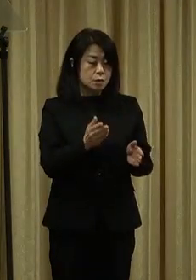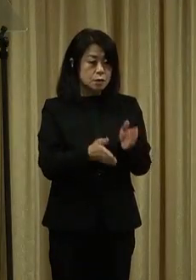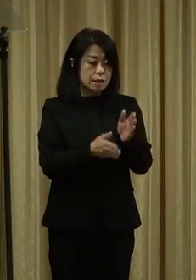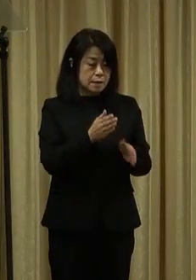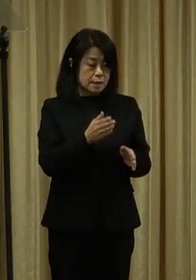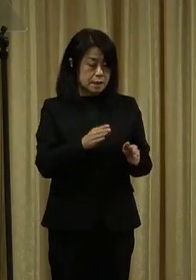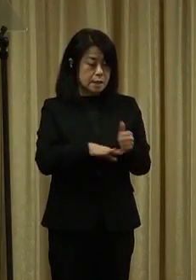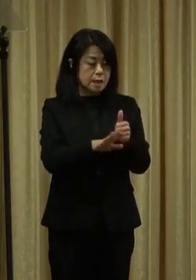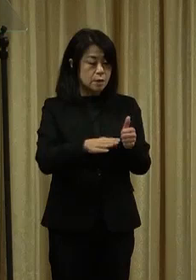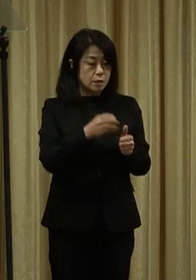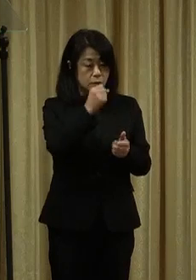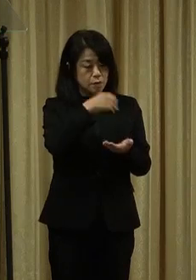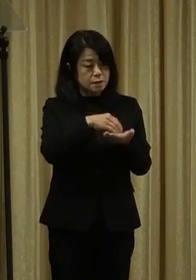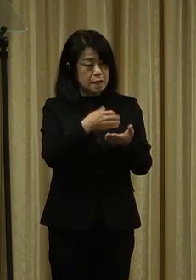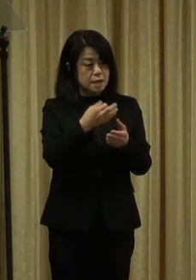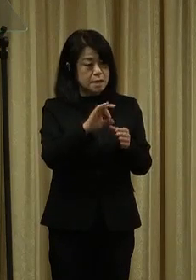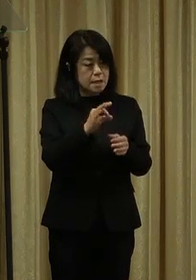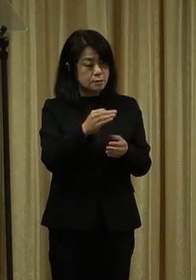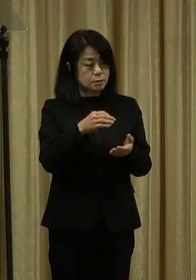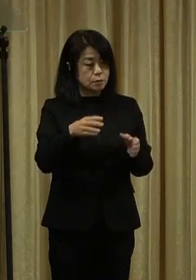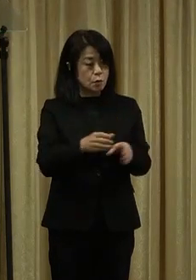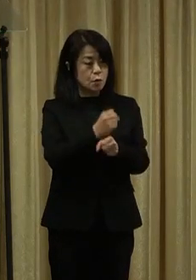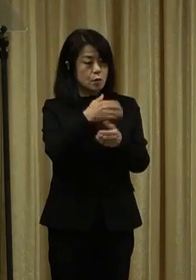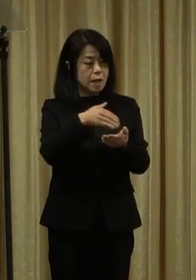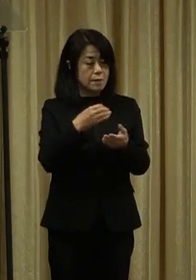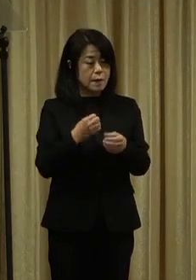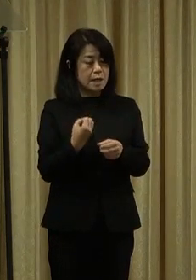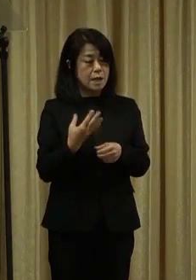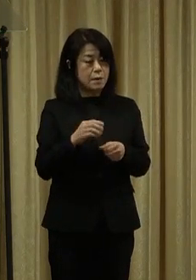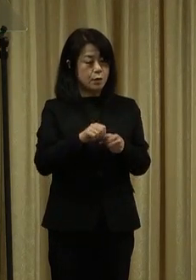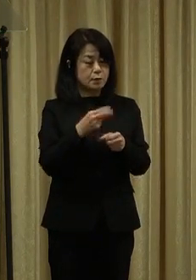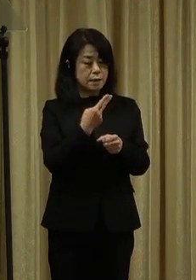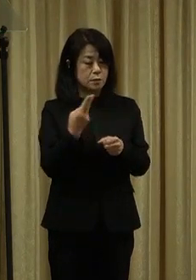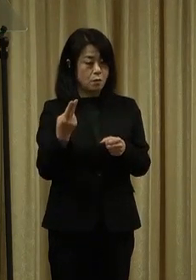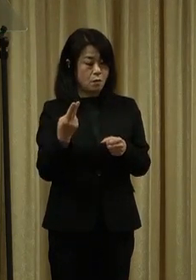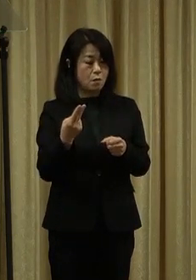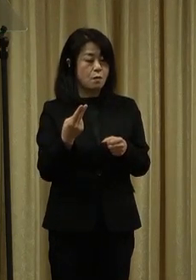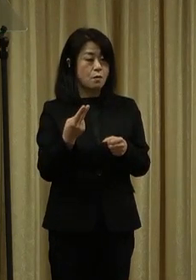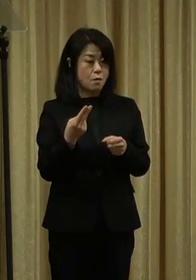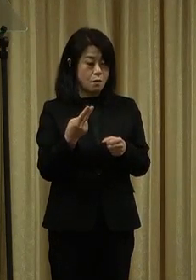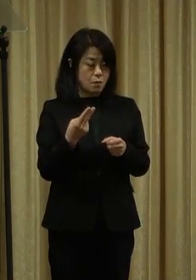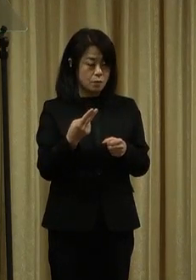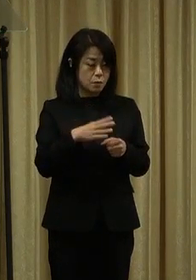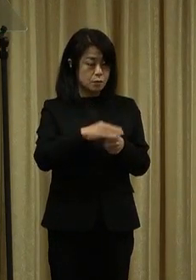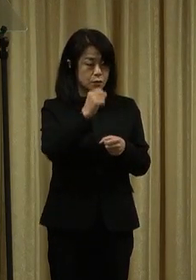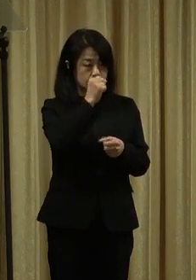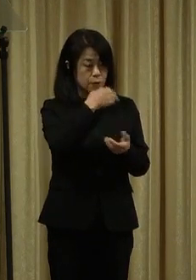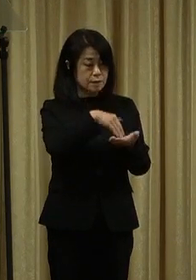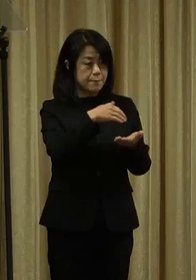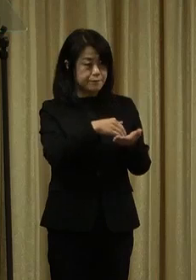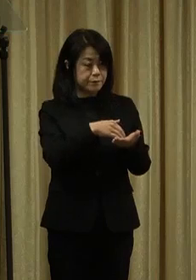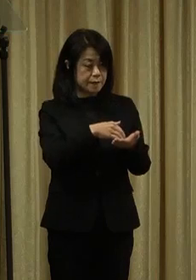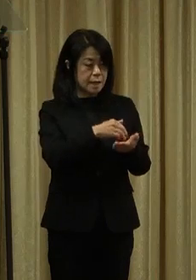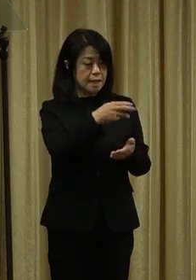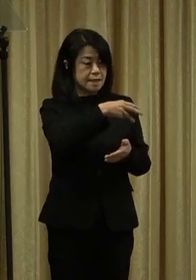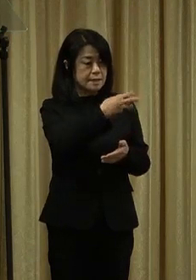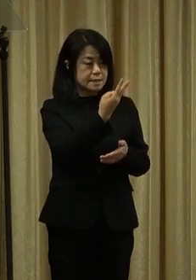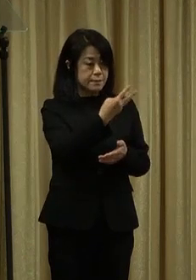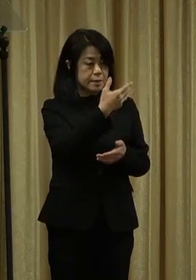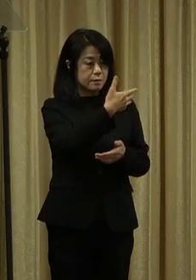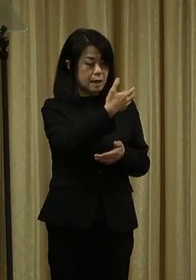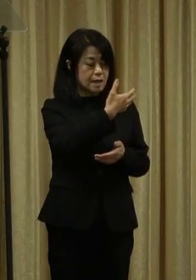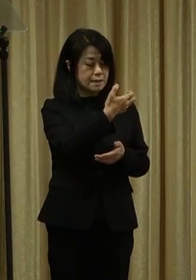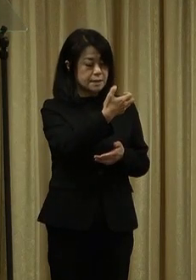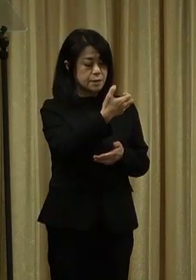額の合計は令和5年度、まあ、本年度ですね、令和5年度の当初予算が386